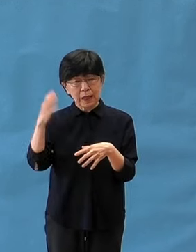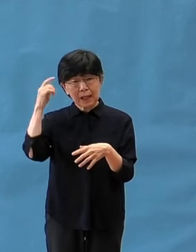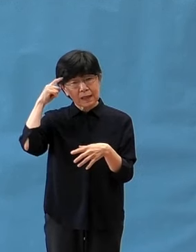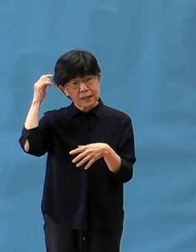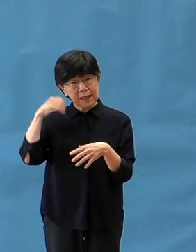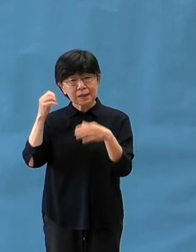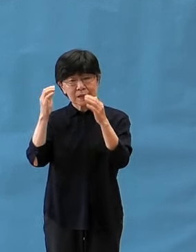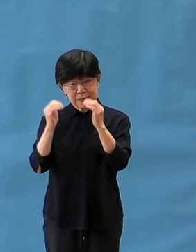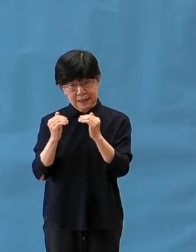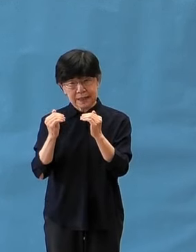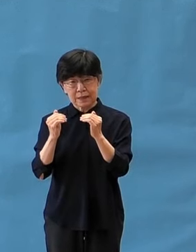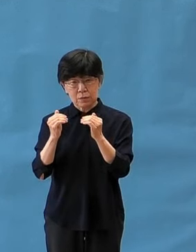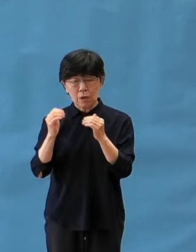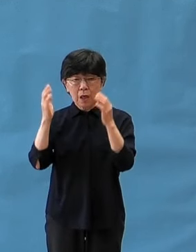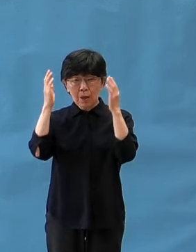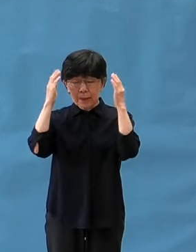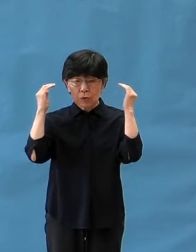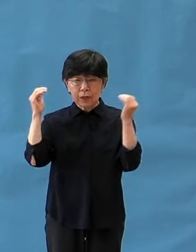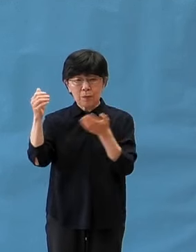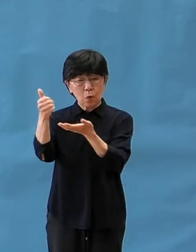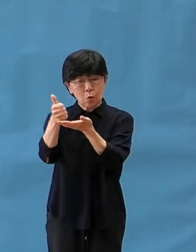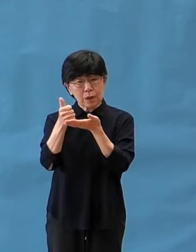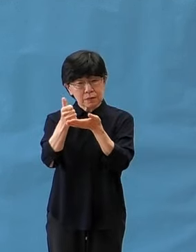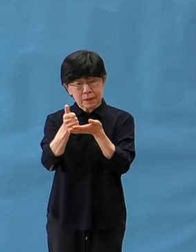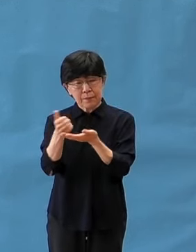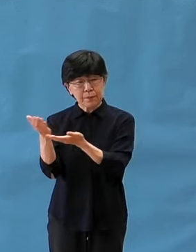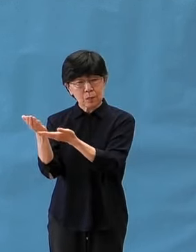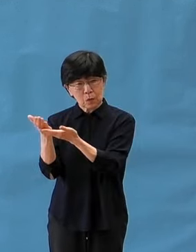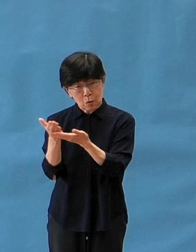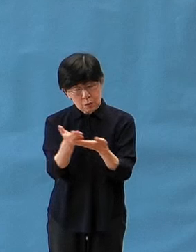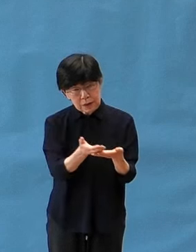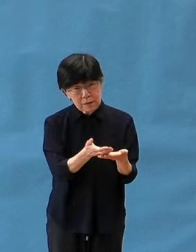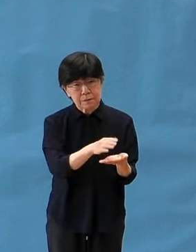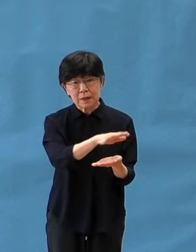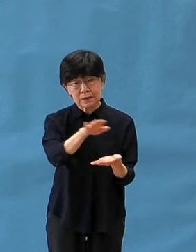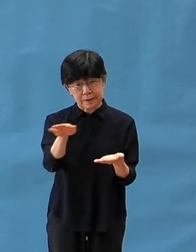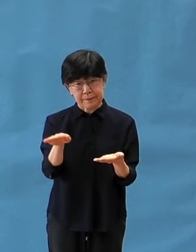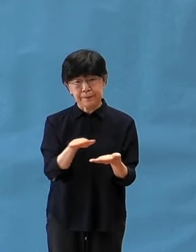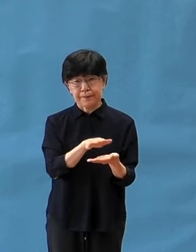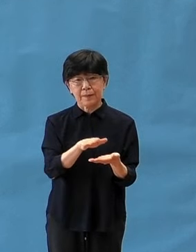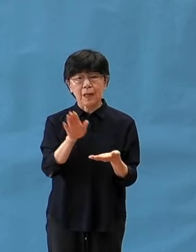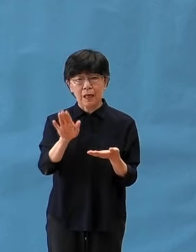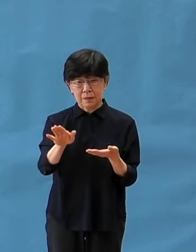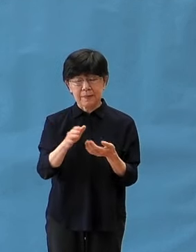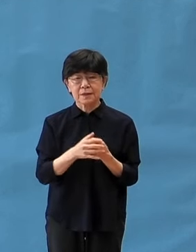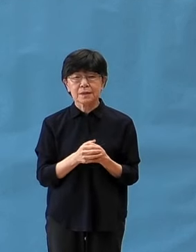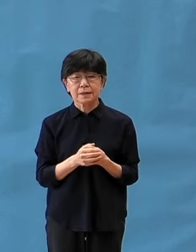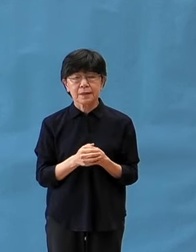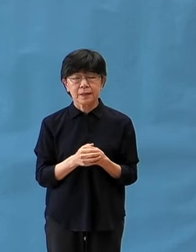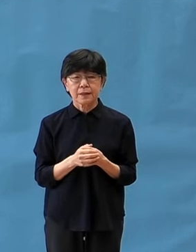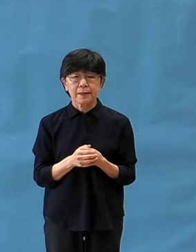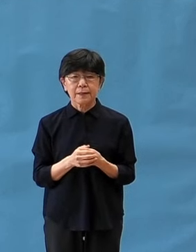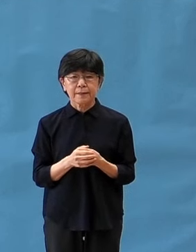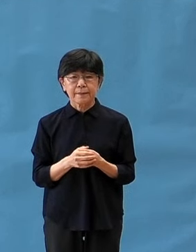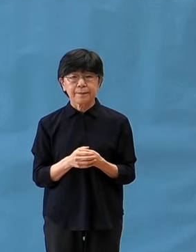このベトナムからお越しになった到着便のお客様のお出迎えをいたします。